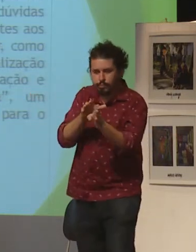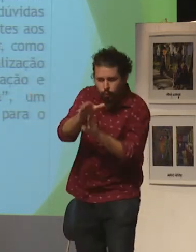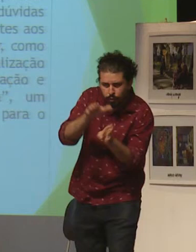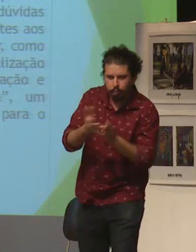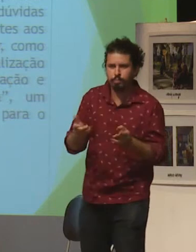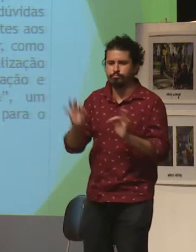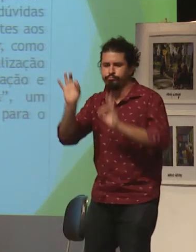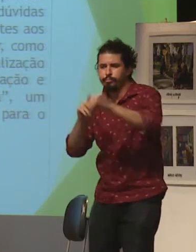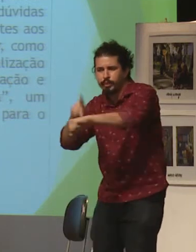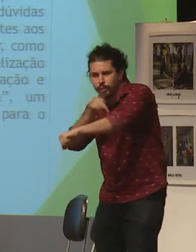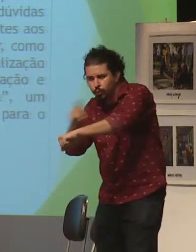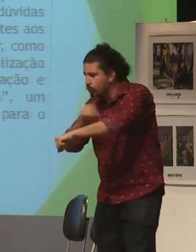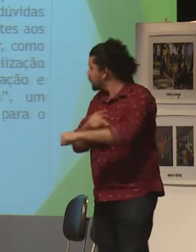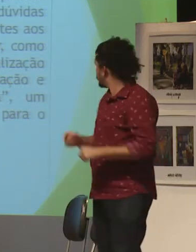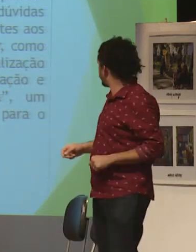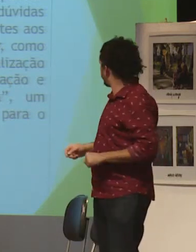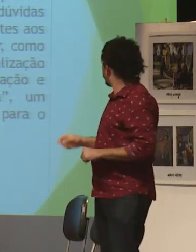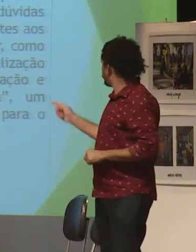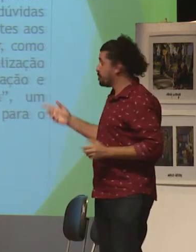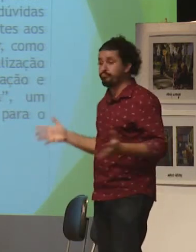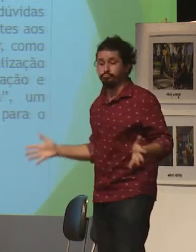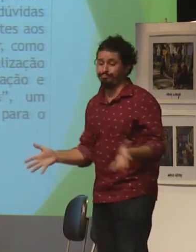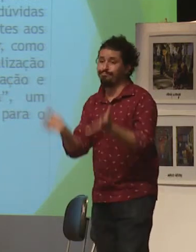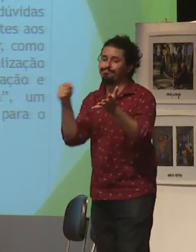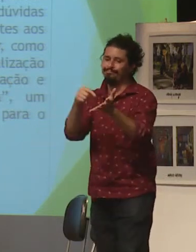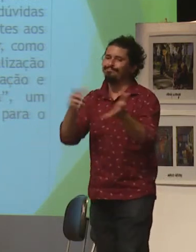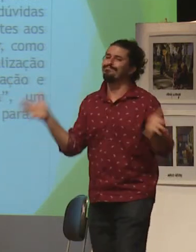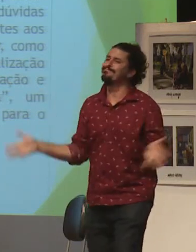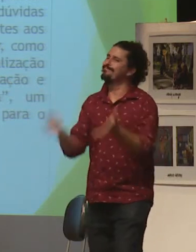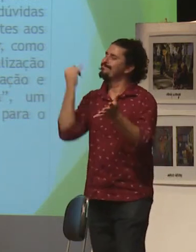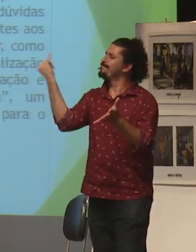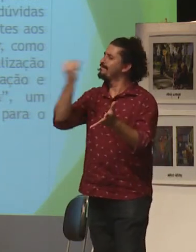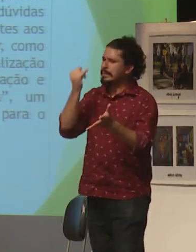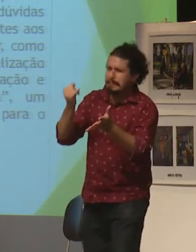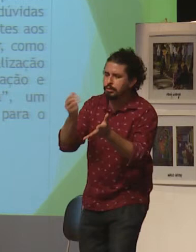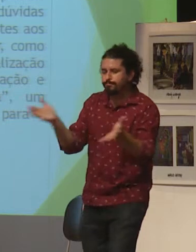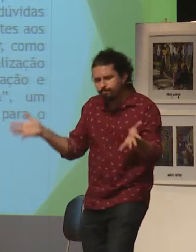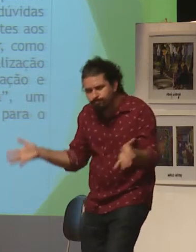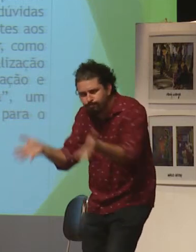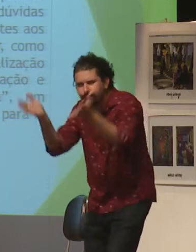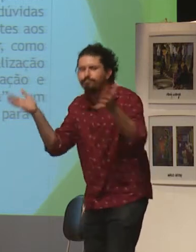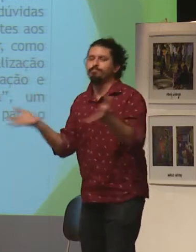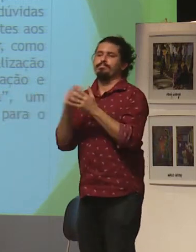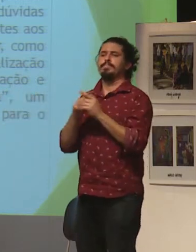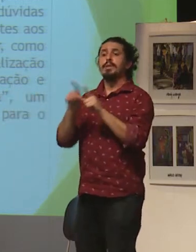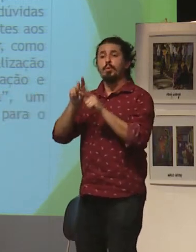A questão de você estar orientando, né, no curso de pedagogia. A gente tem que estimular muito isso. Essa